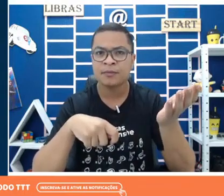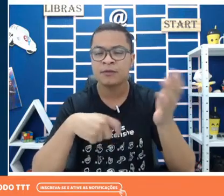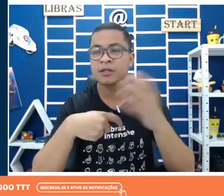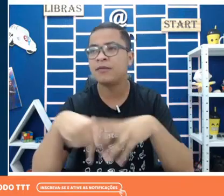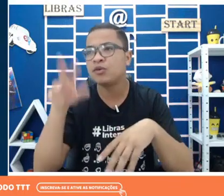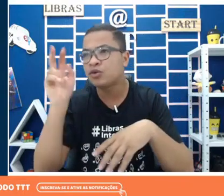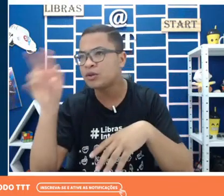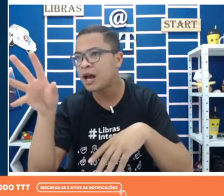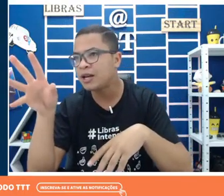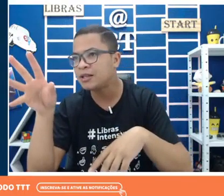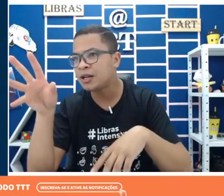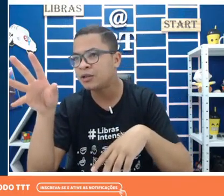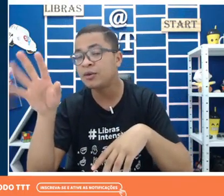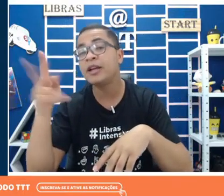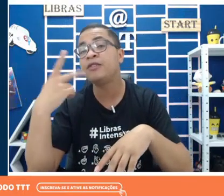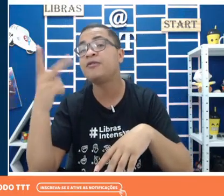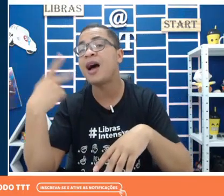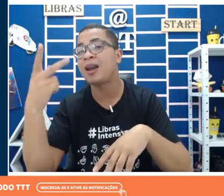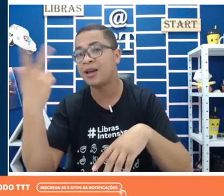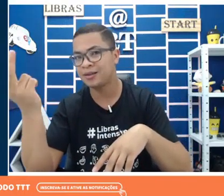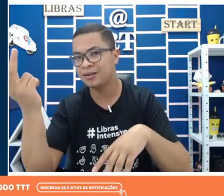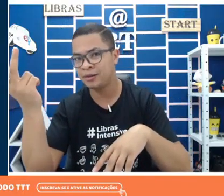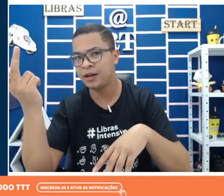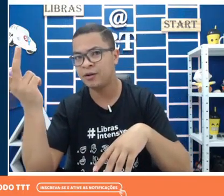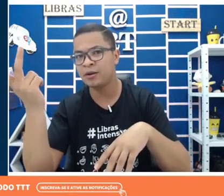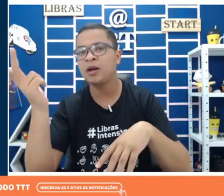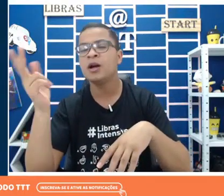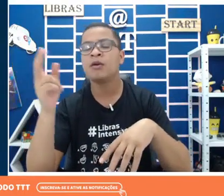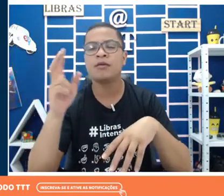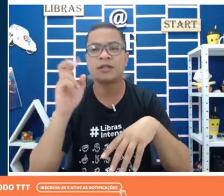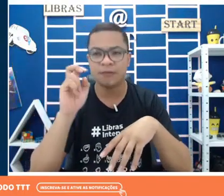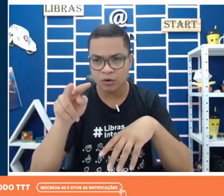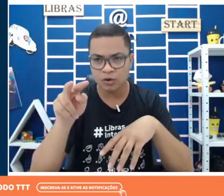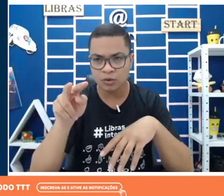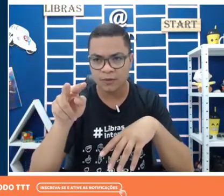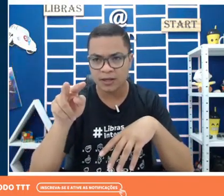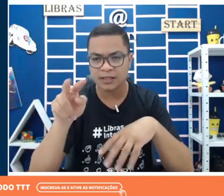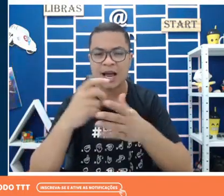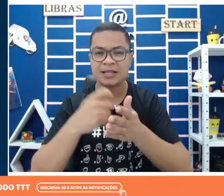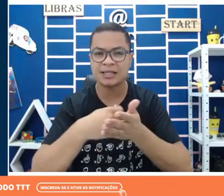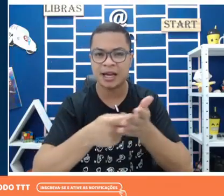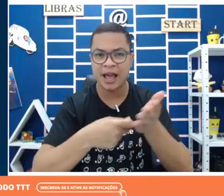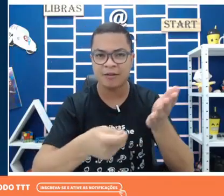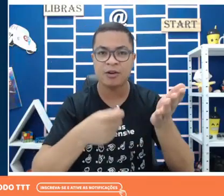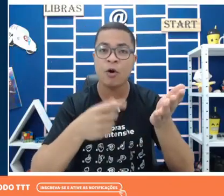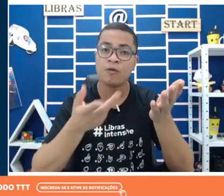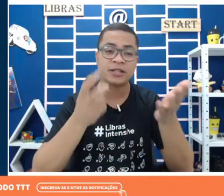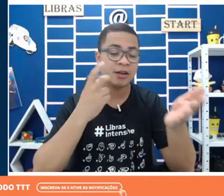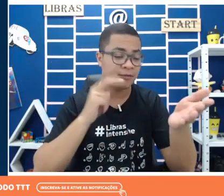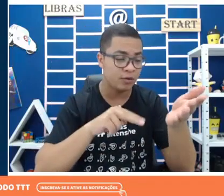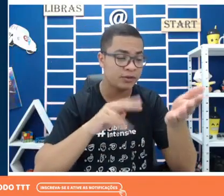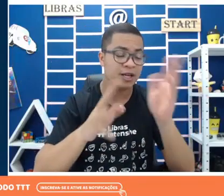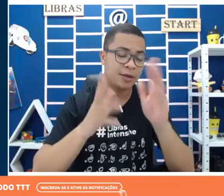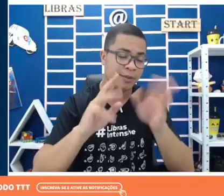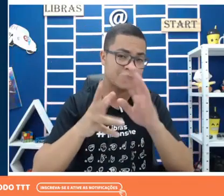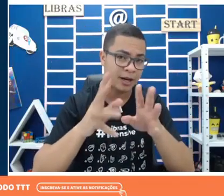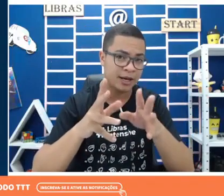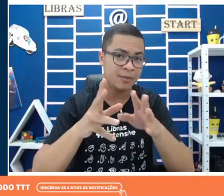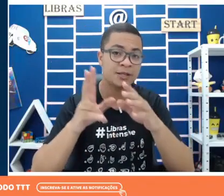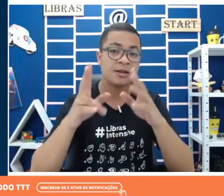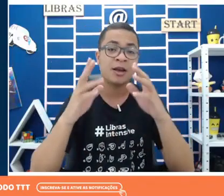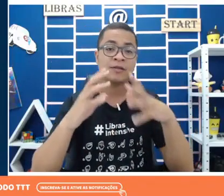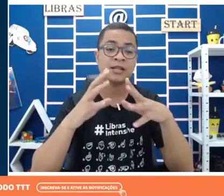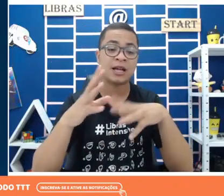fez. Você vê um surdo sinalizando e fala, entendeu? Quando você vê o surdo fazendo sinais e escreve, ou você vê o texto e passa